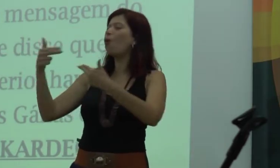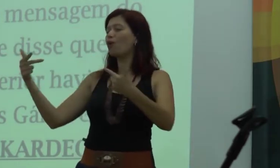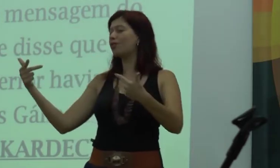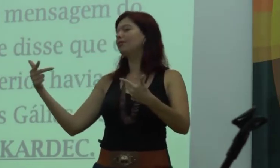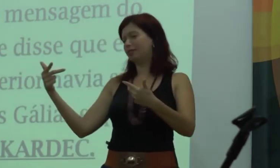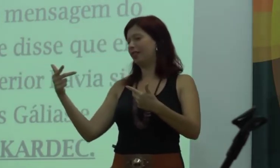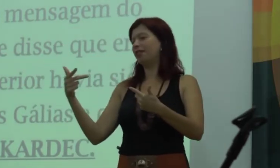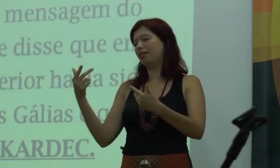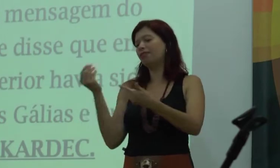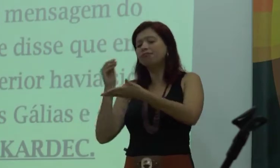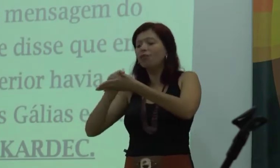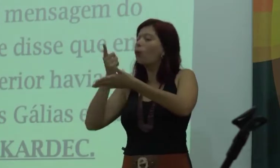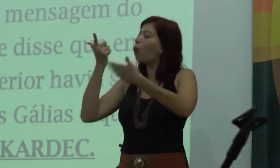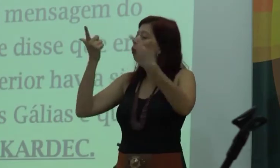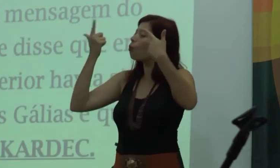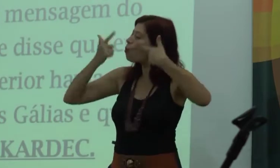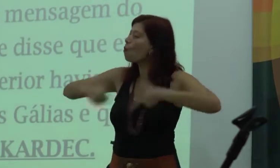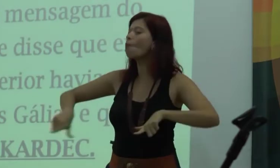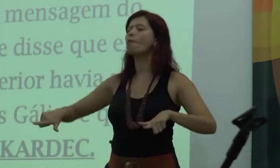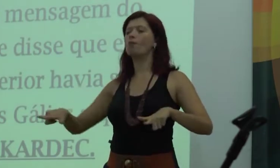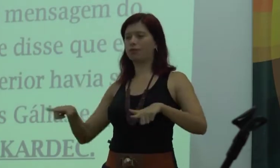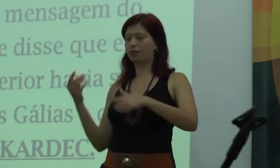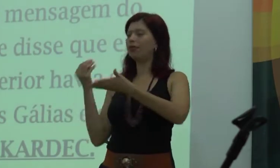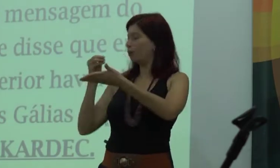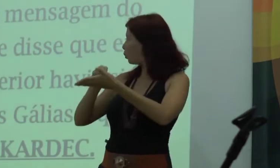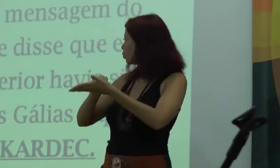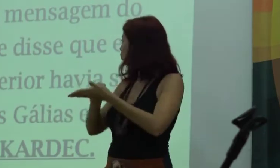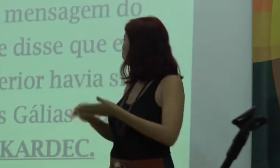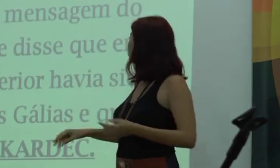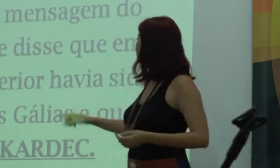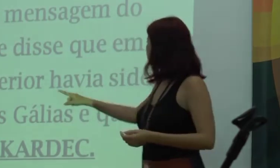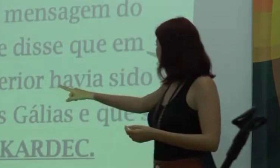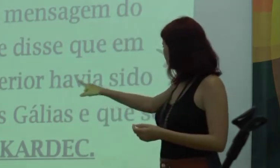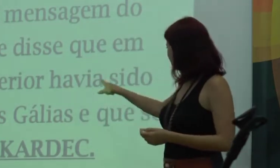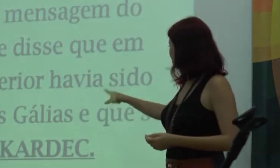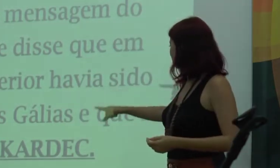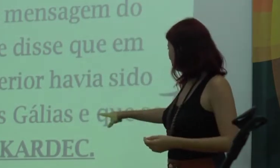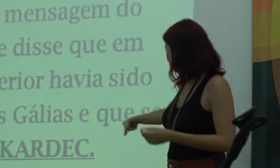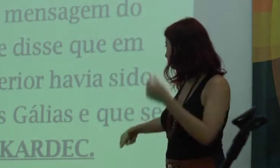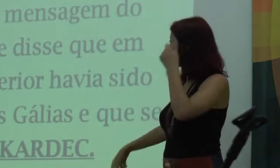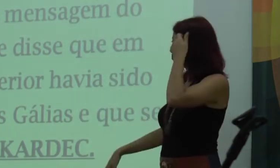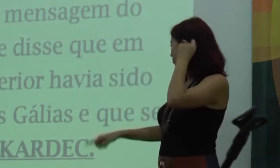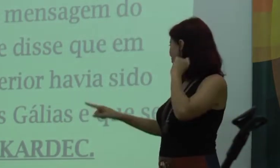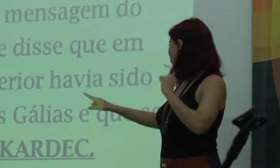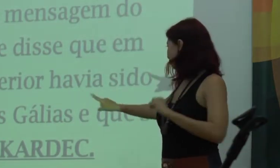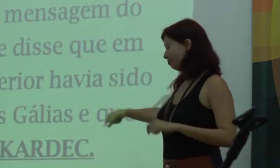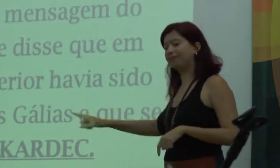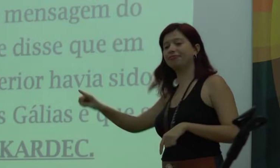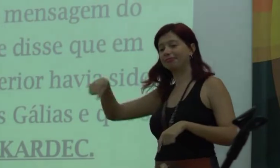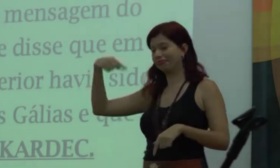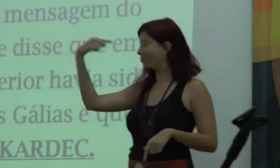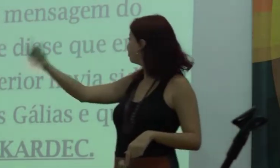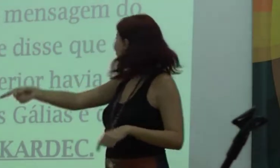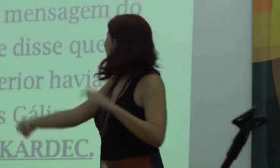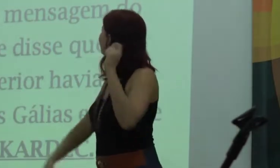foi influenciado, informado, orientado que podia se fazer isso sim.